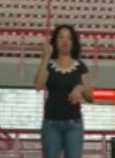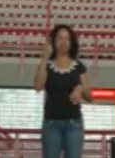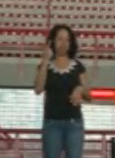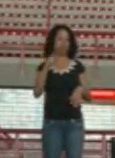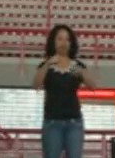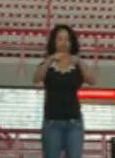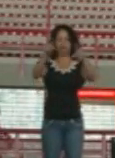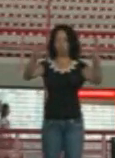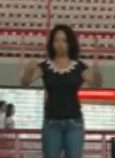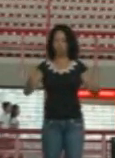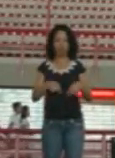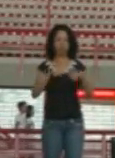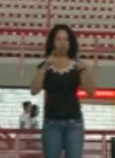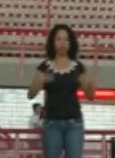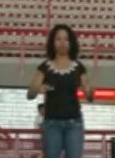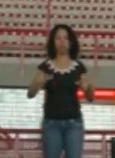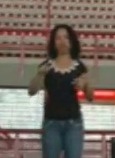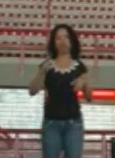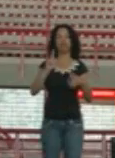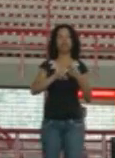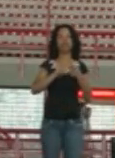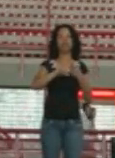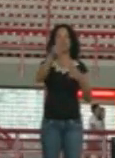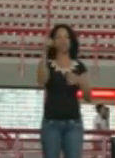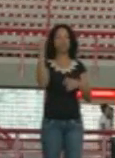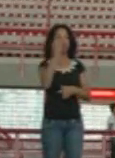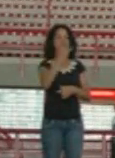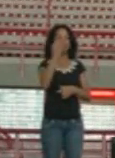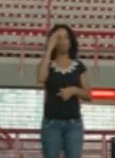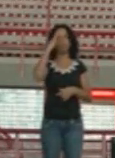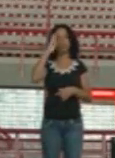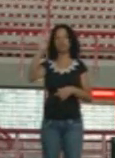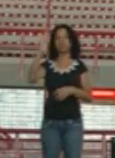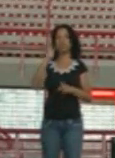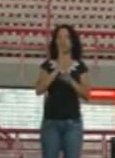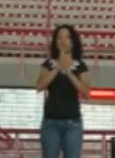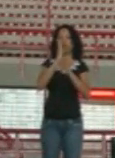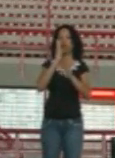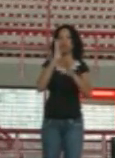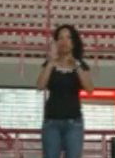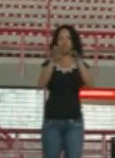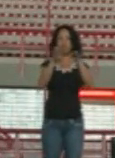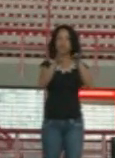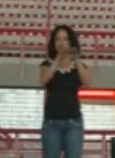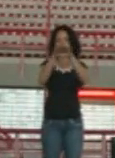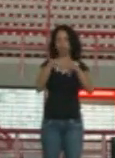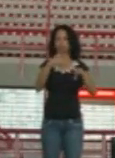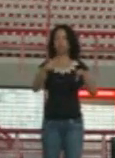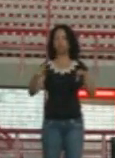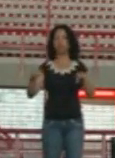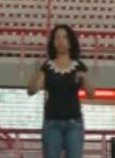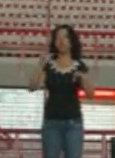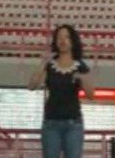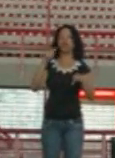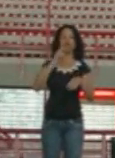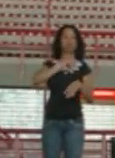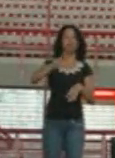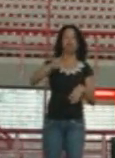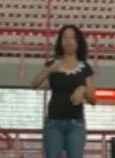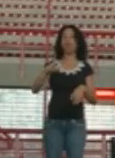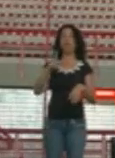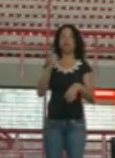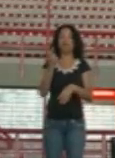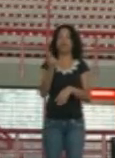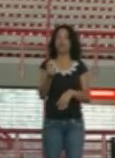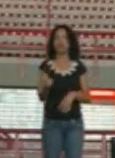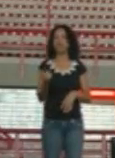acabaram de me dizer que também a principal causa das desigualdades não é a questão econômica, porque o Brasil